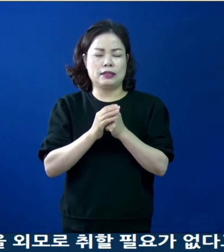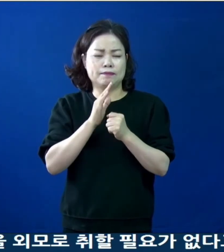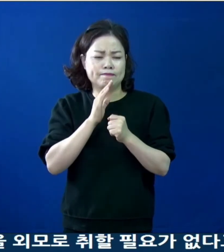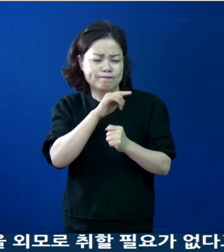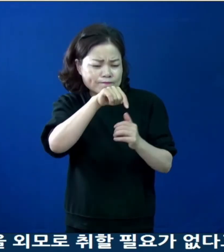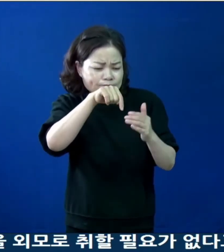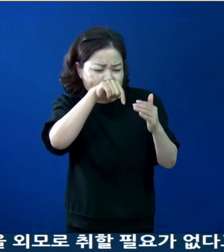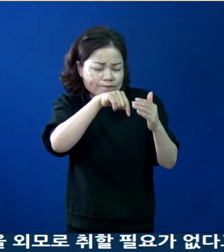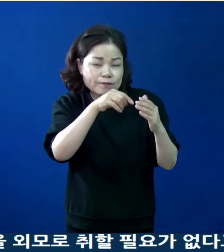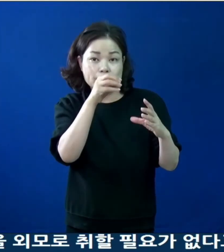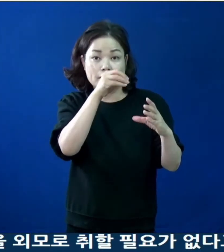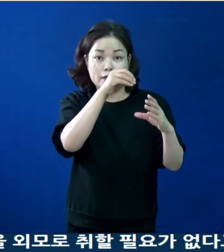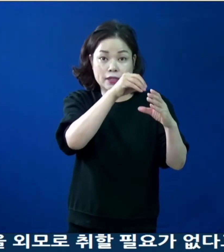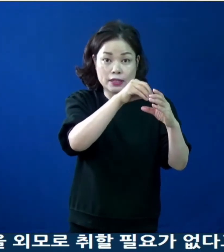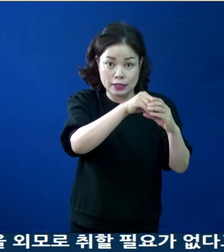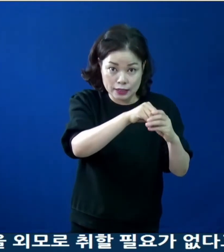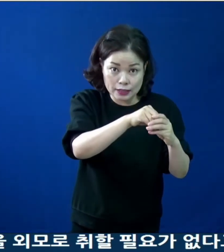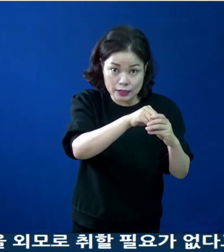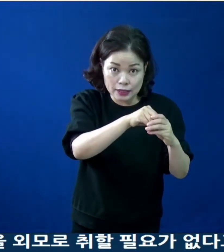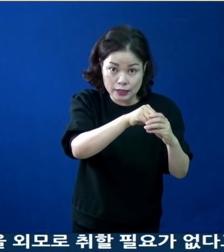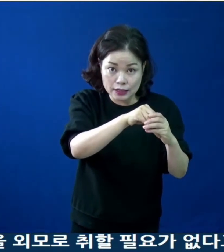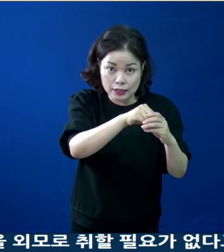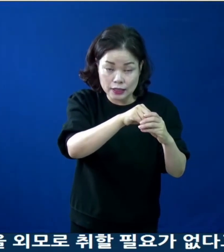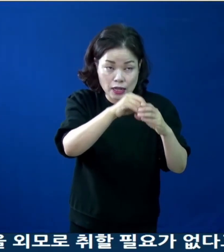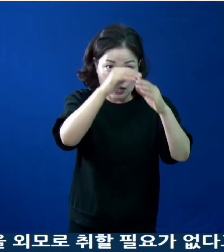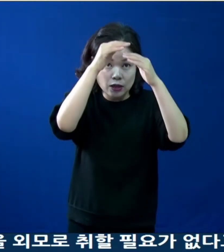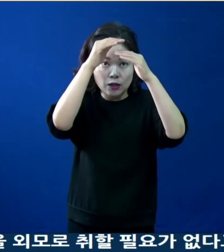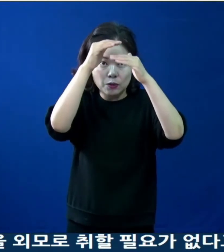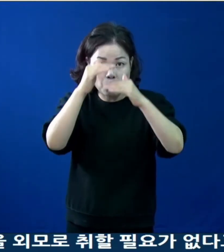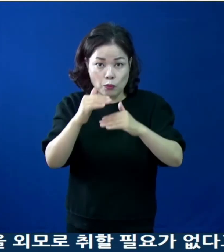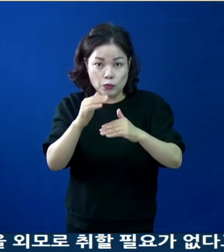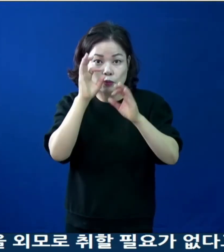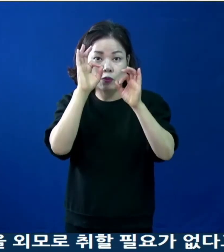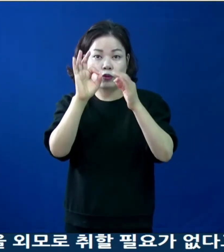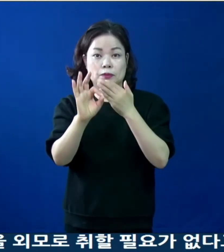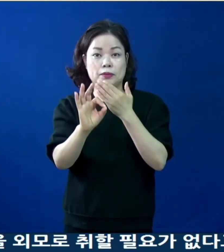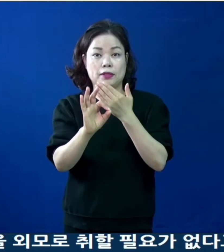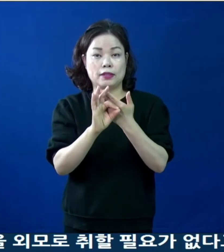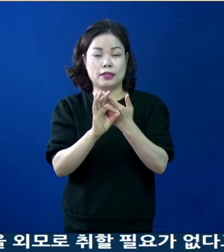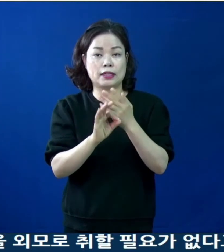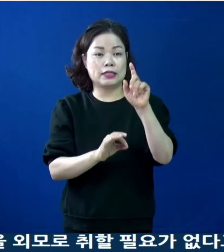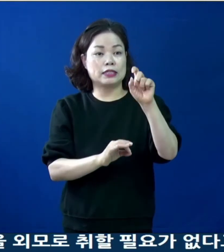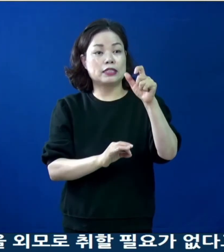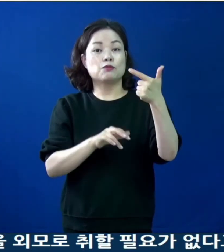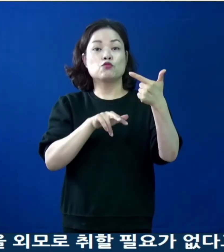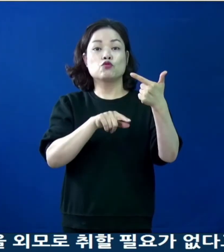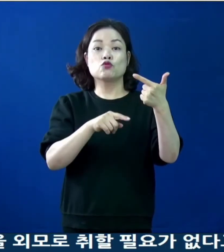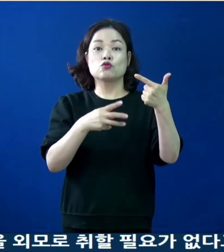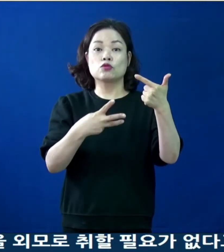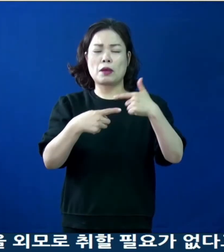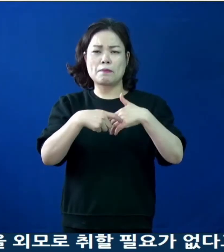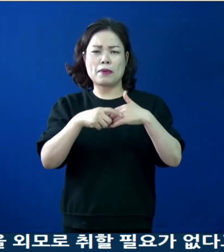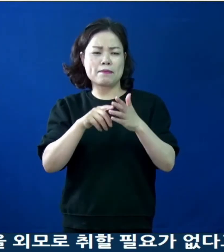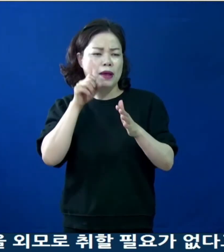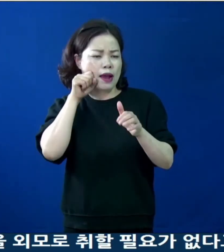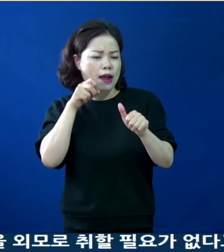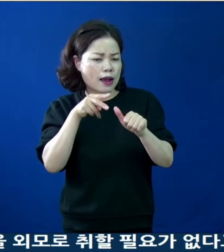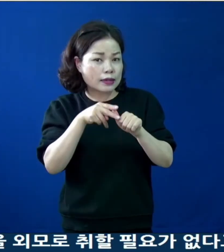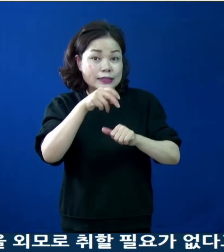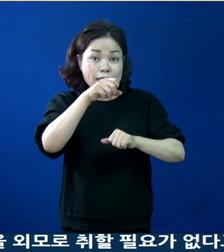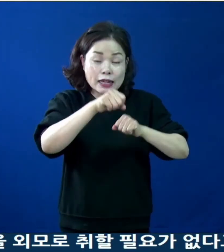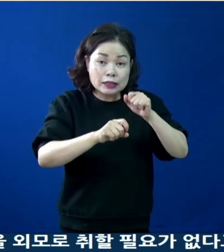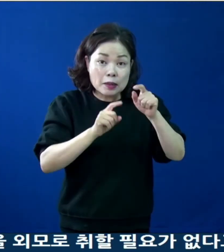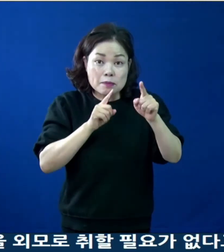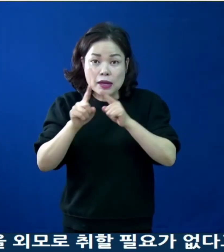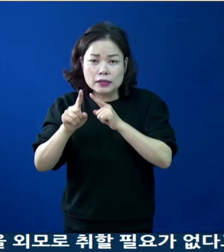그 속에 담겨 있어요. 본문을 잘 살펴보시면 16절 마음의 할례를 행하라라는